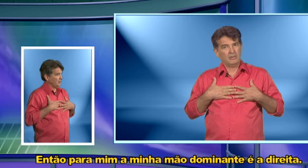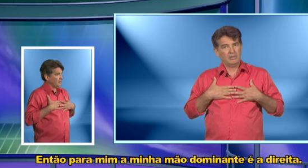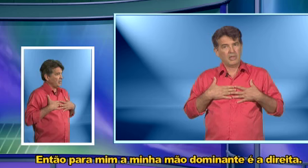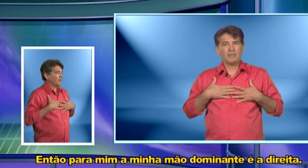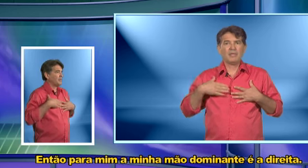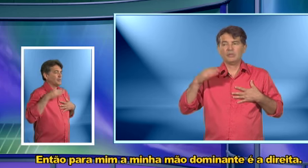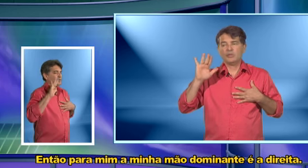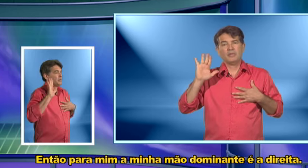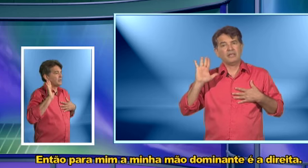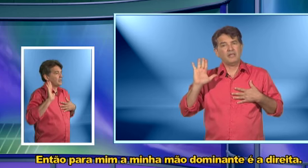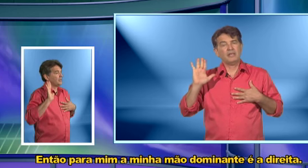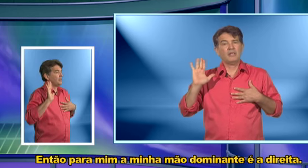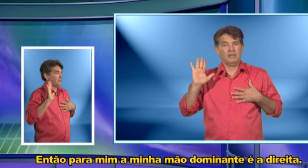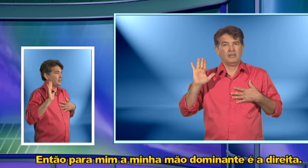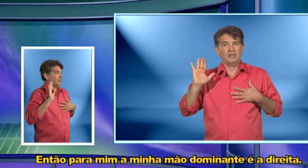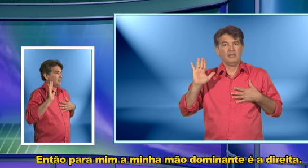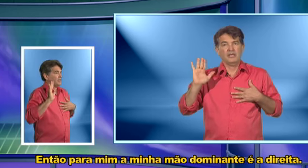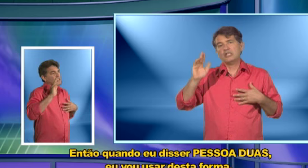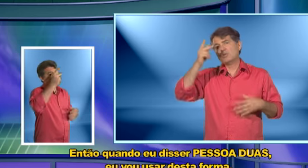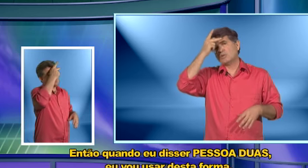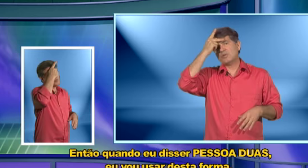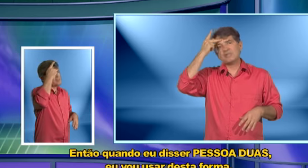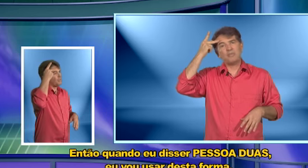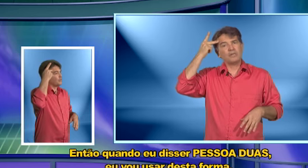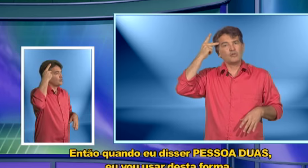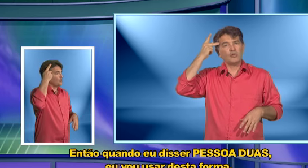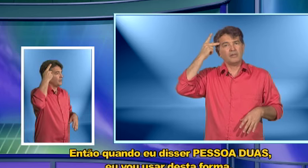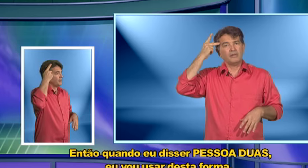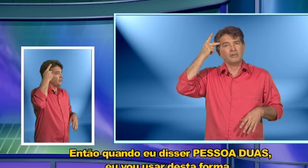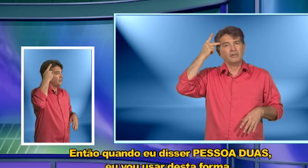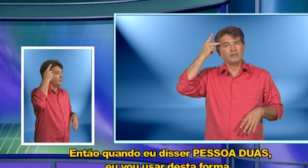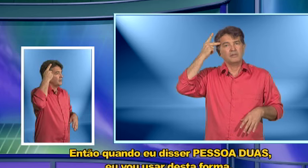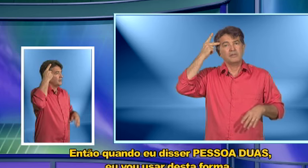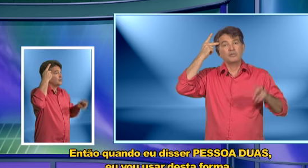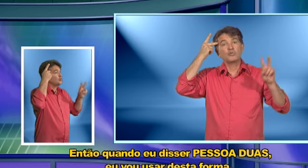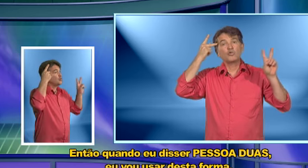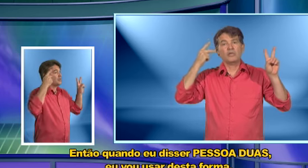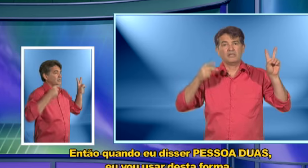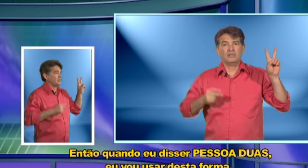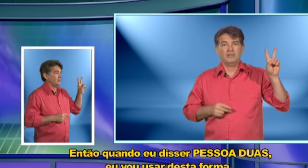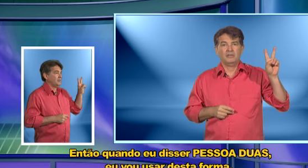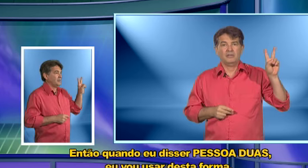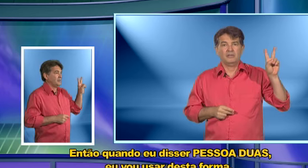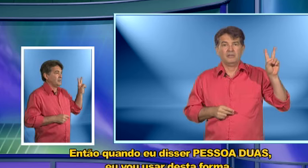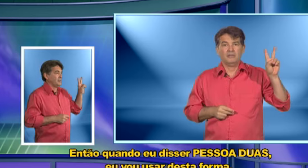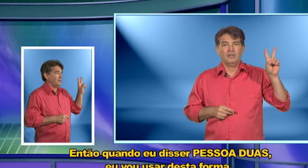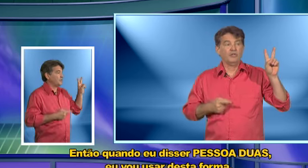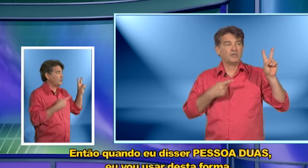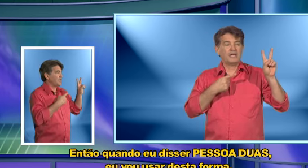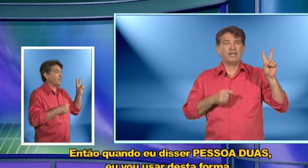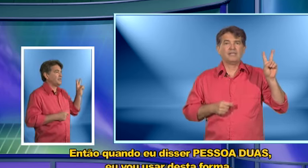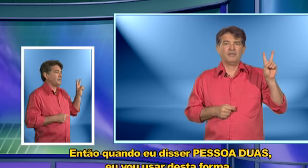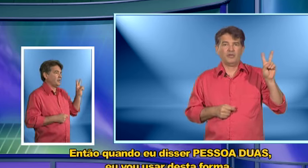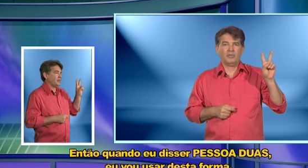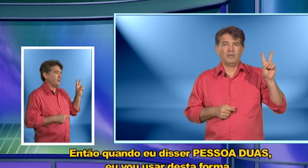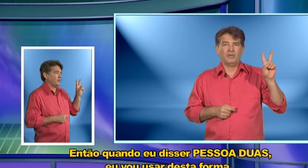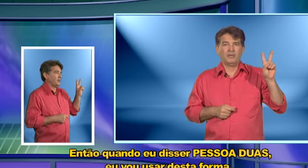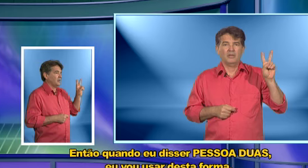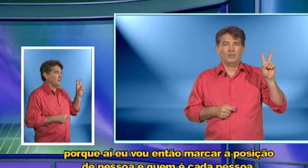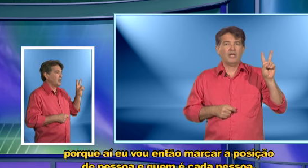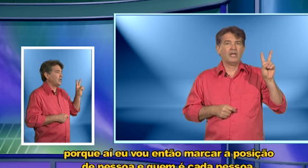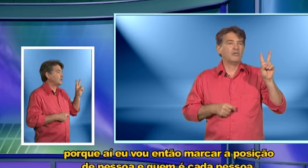mim, a minha mão dominante é a direita. Então, quando eu disser pessoa, duas, eu vou usar dessa